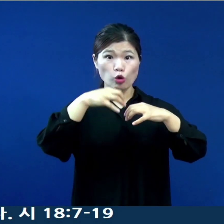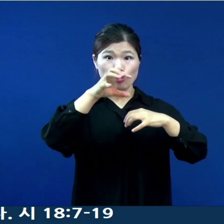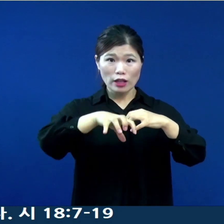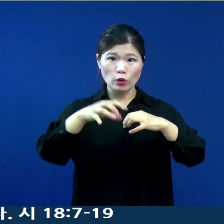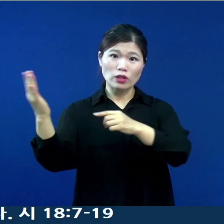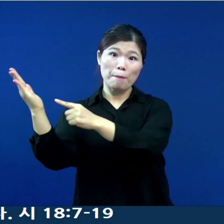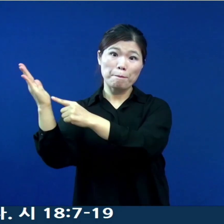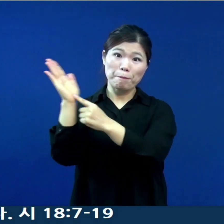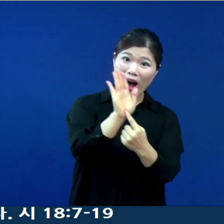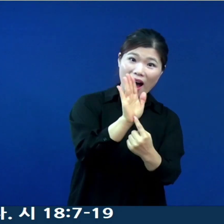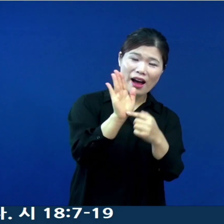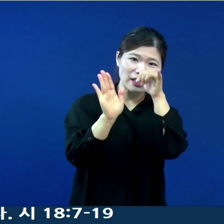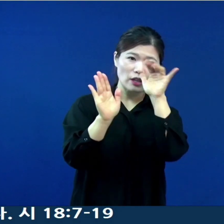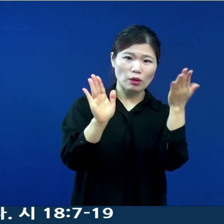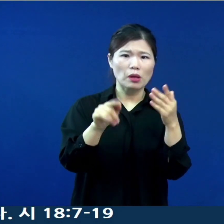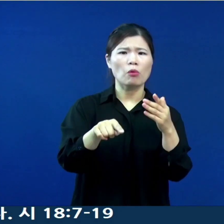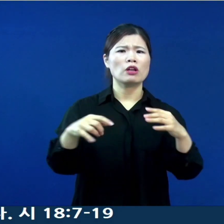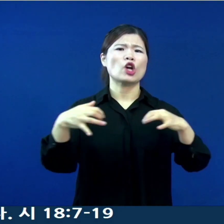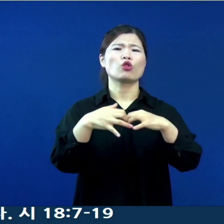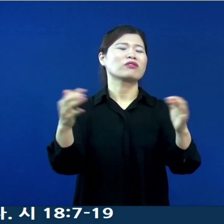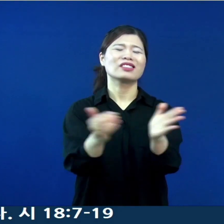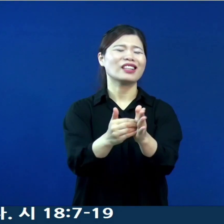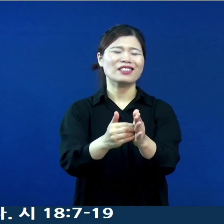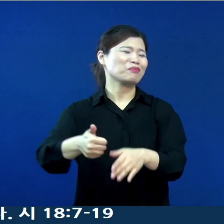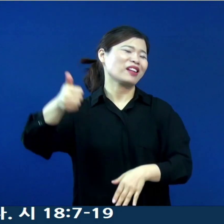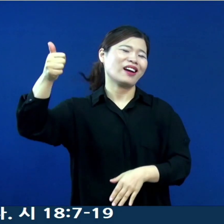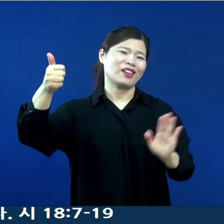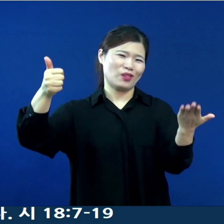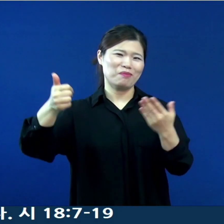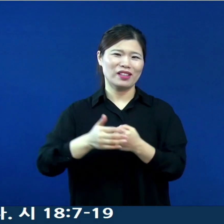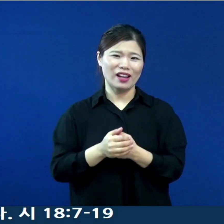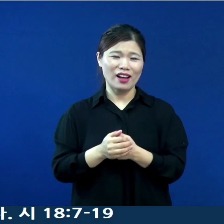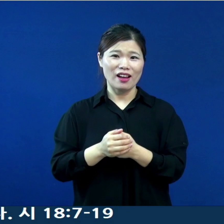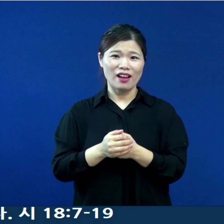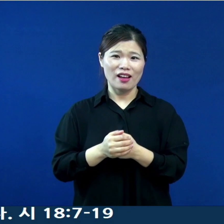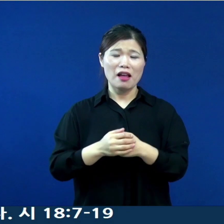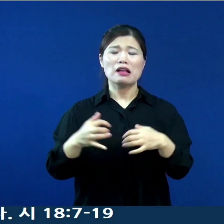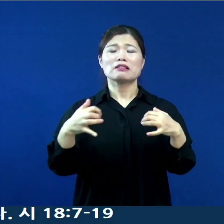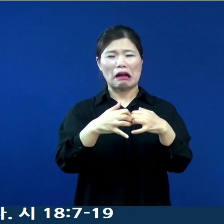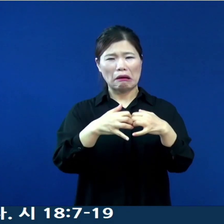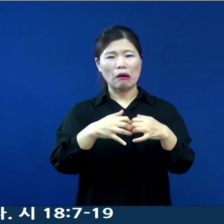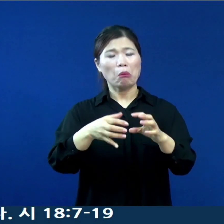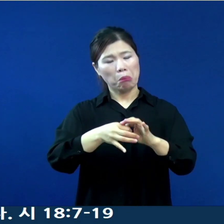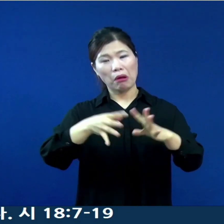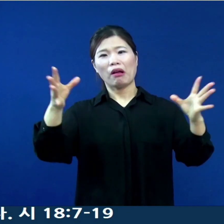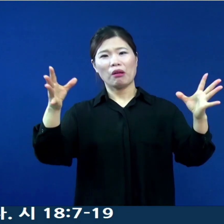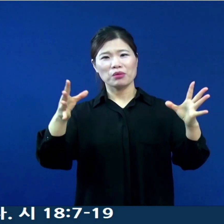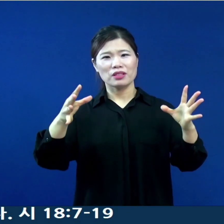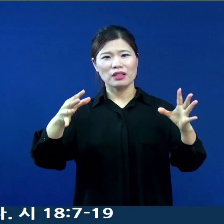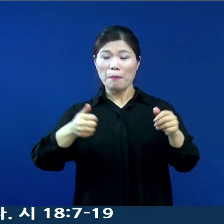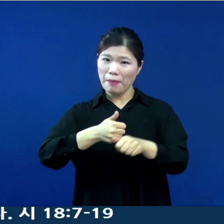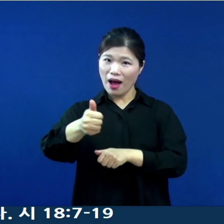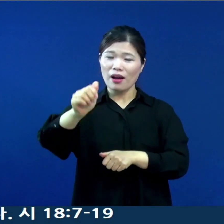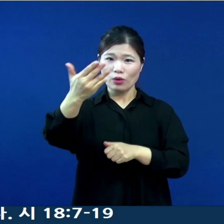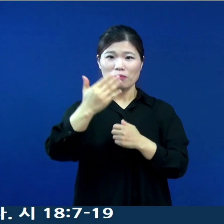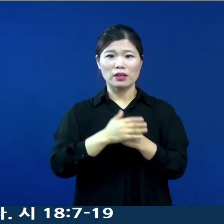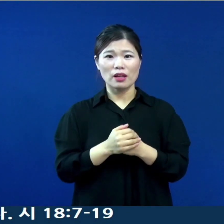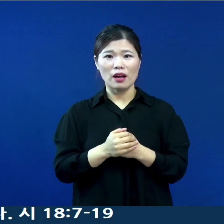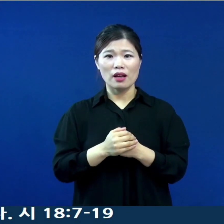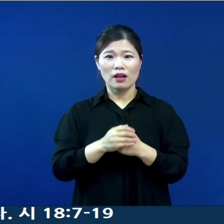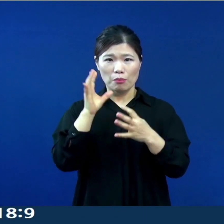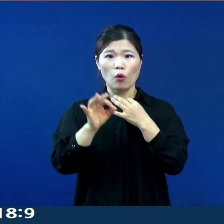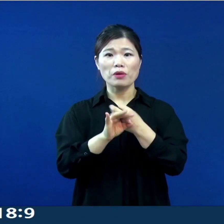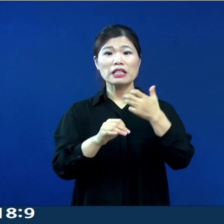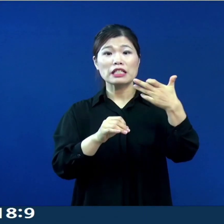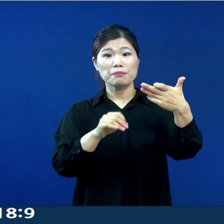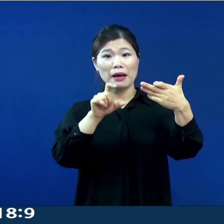겁니까? 끝난 전투입니다. 이 전투는 보나 마나 싸우나 마나한 전투죠. 그 모습이 계속 10절부터 설명이